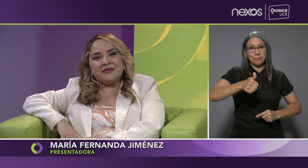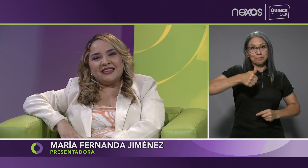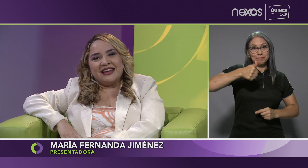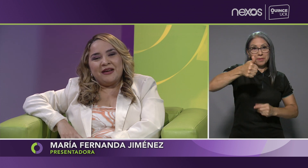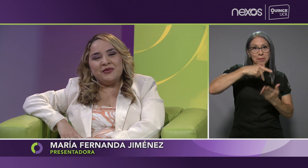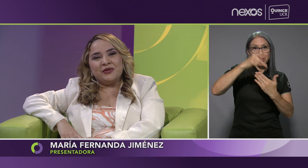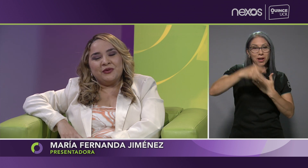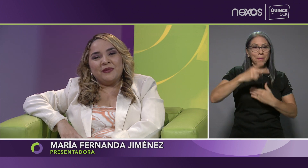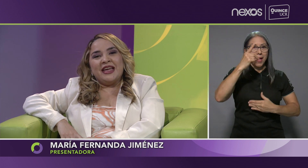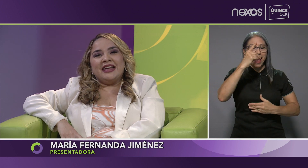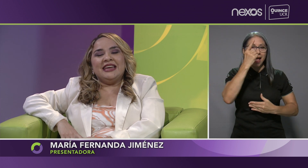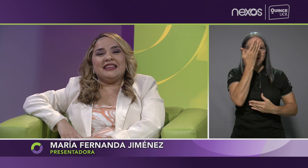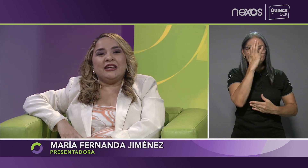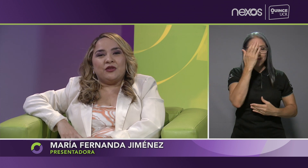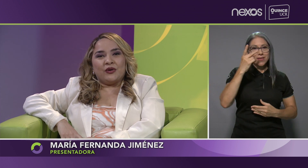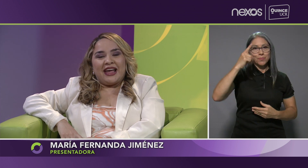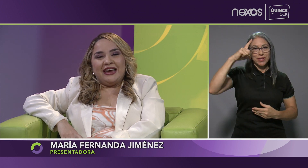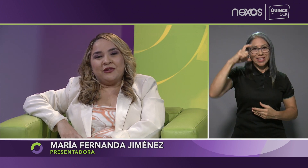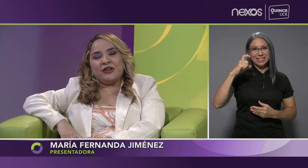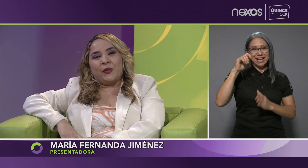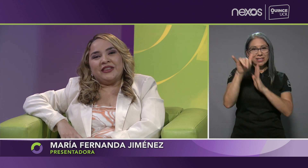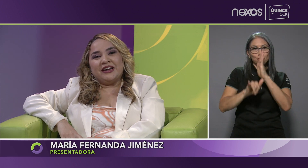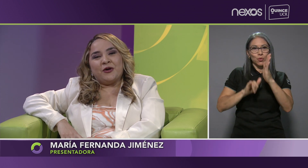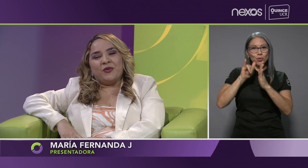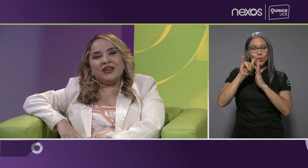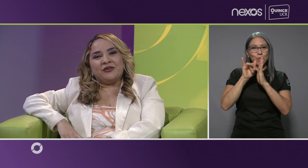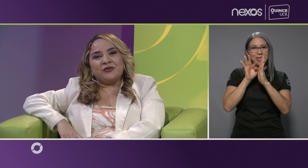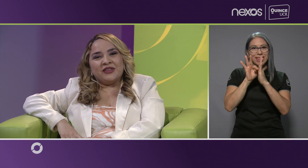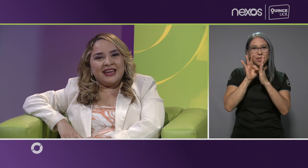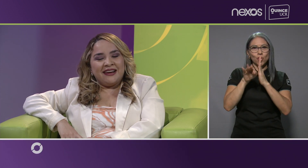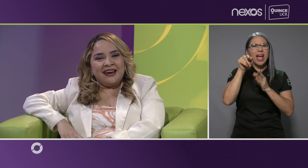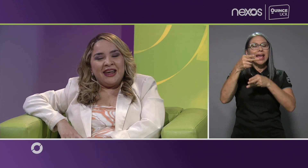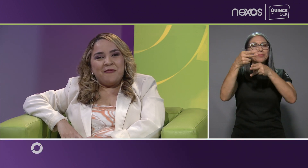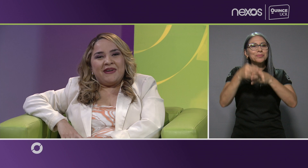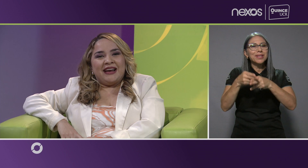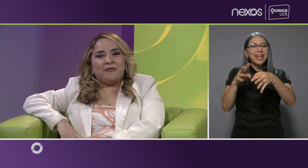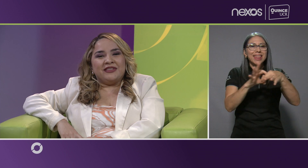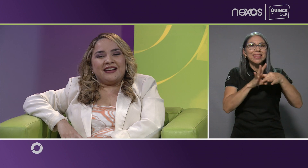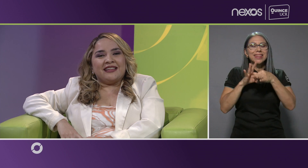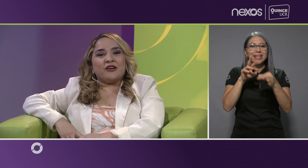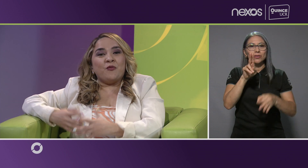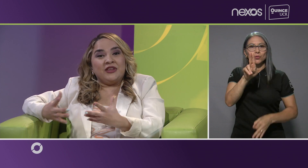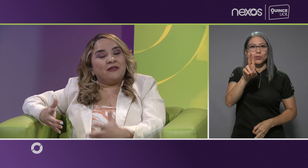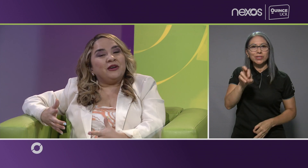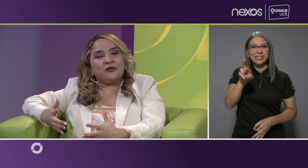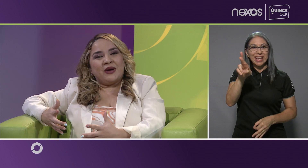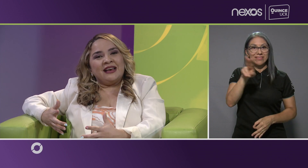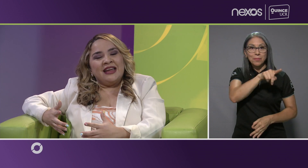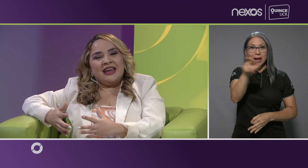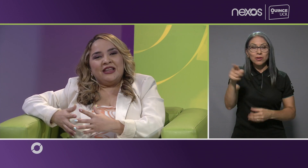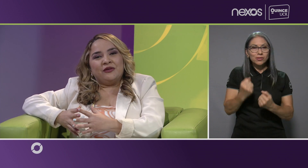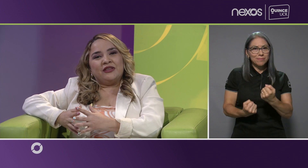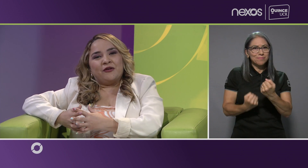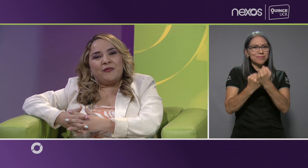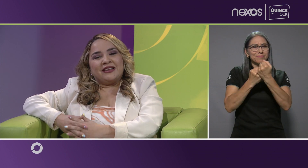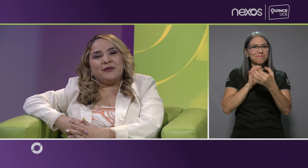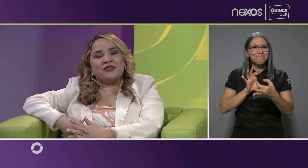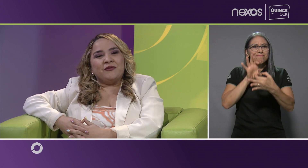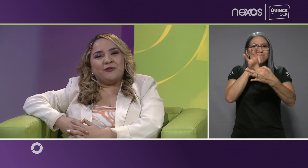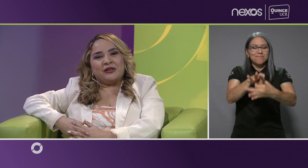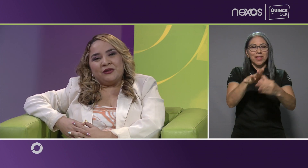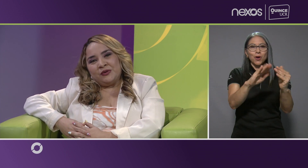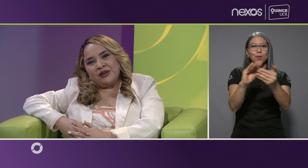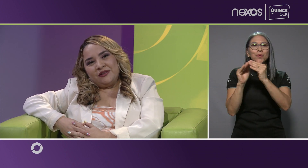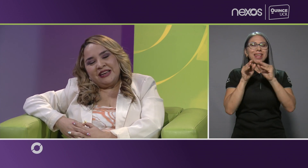Facebook, Instagram, YouTube y TikTok. Ahí nos encuentra como Nexos UCR para apuntarse a esta comunidad virtual en donde